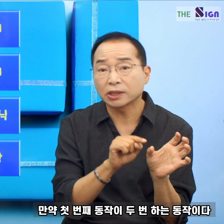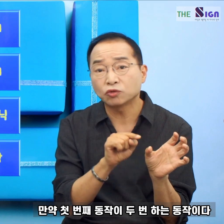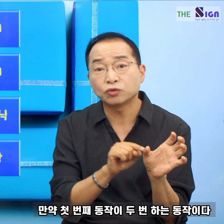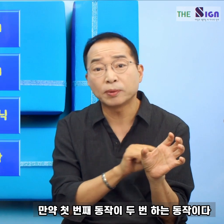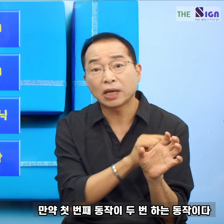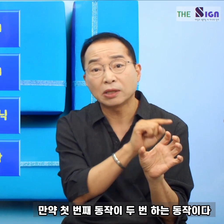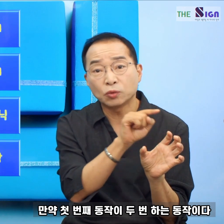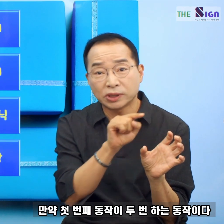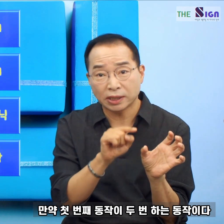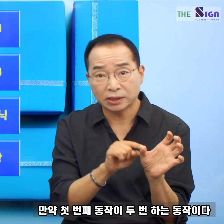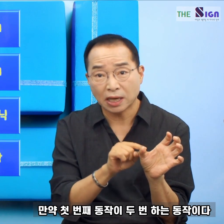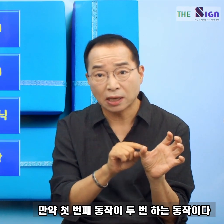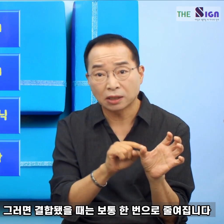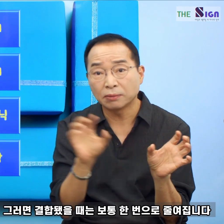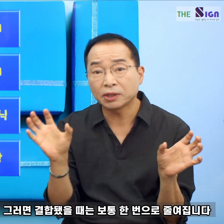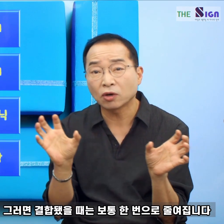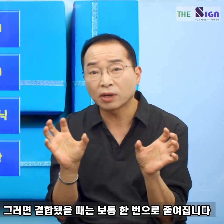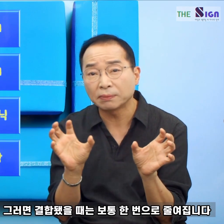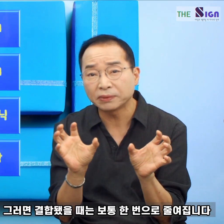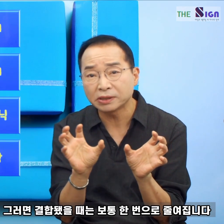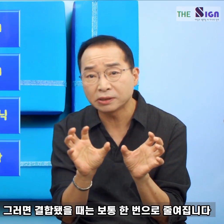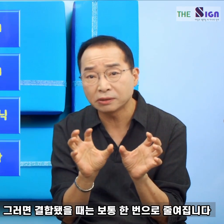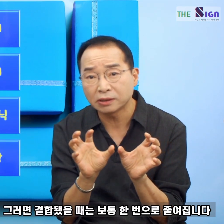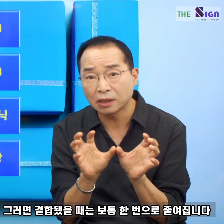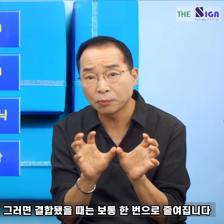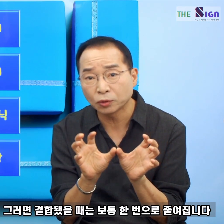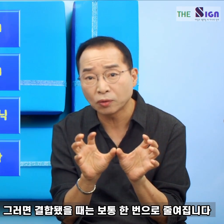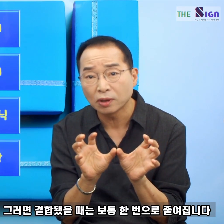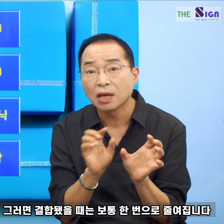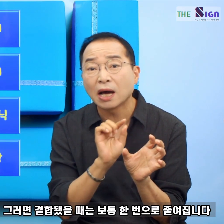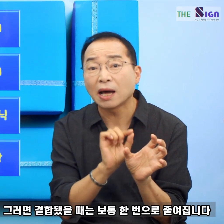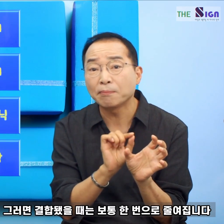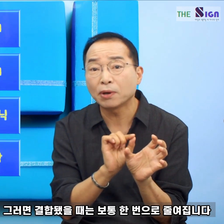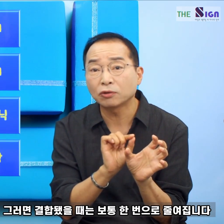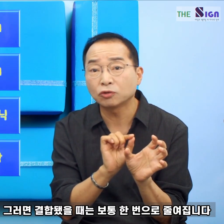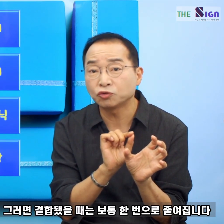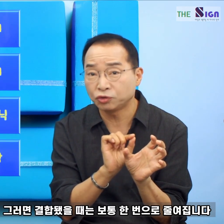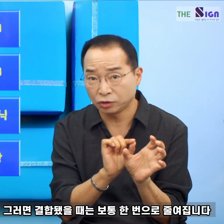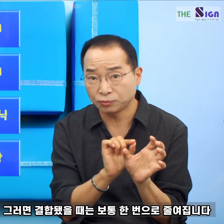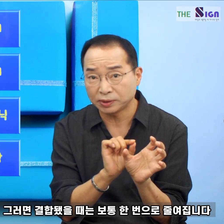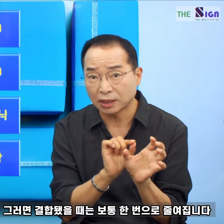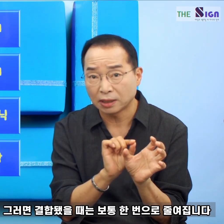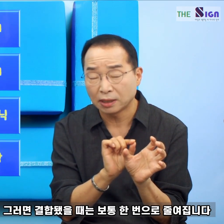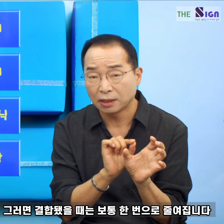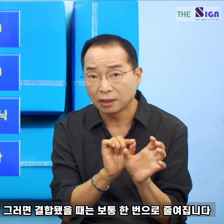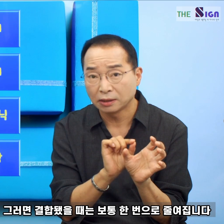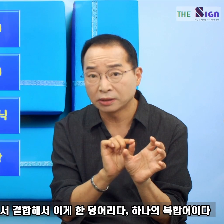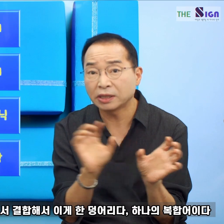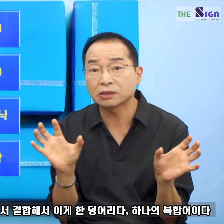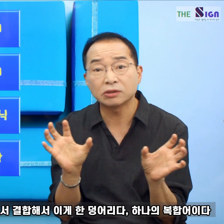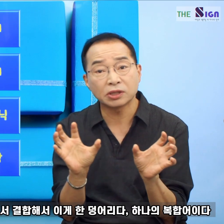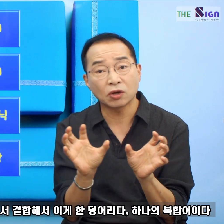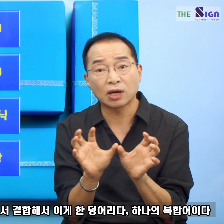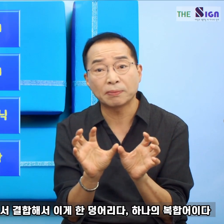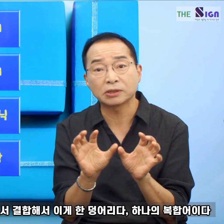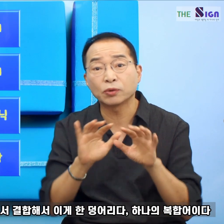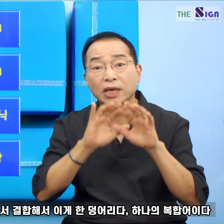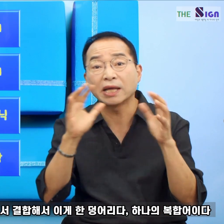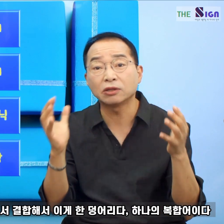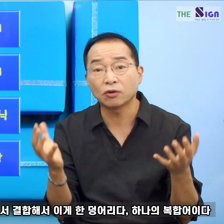두 번 하는 동작이다. 그러면 결합됐을 때는 보통 한 번으로 줄여집니다. 그래서 이제 결합해서 이게 한